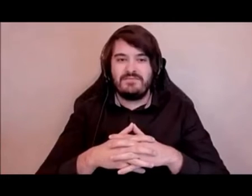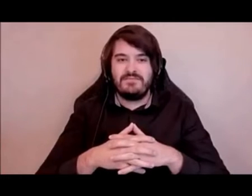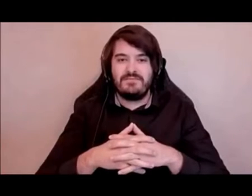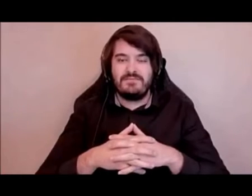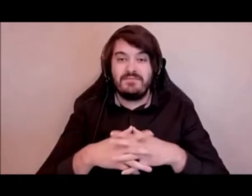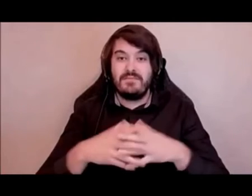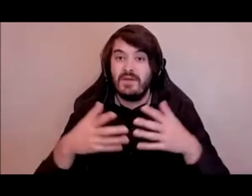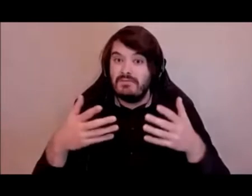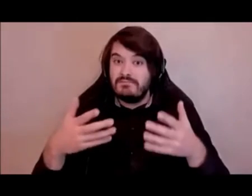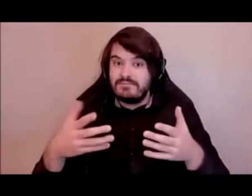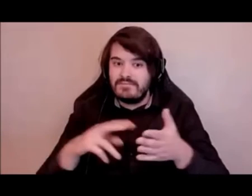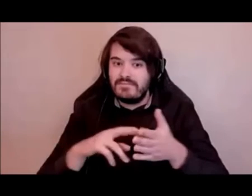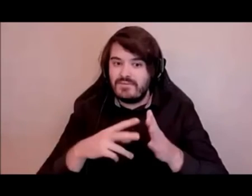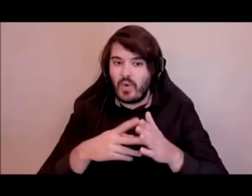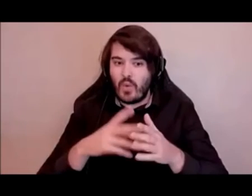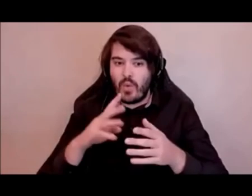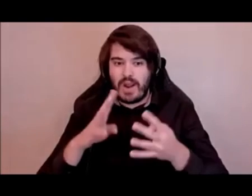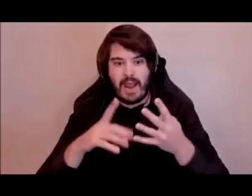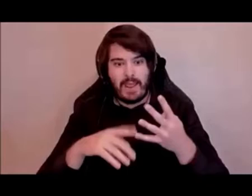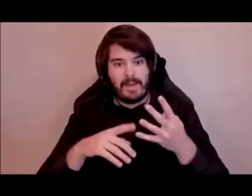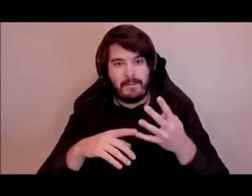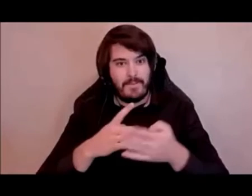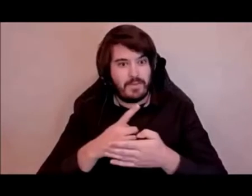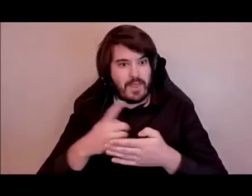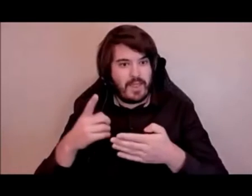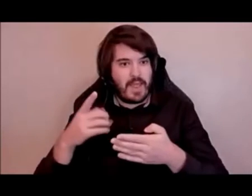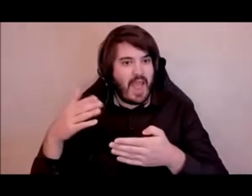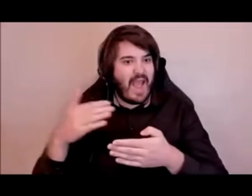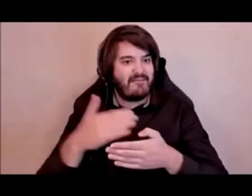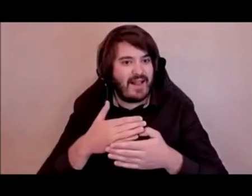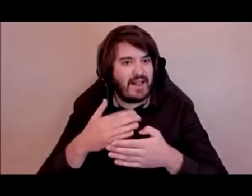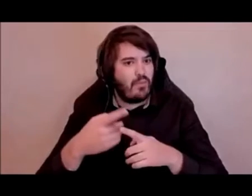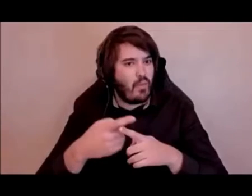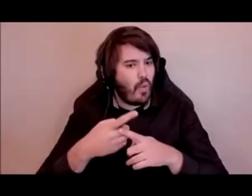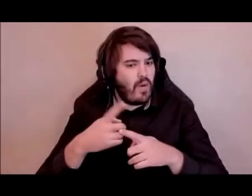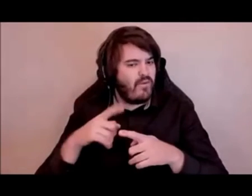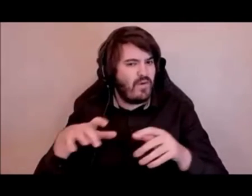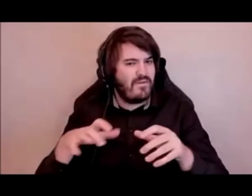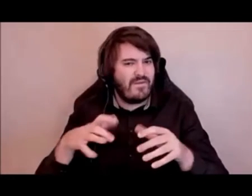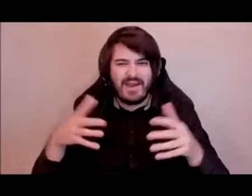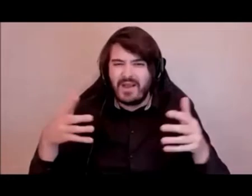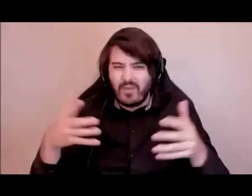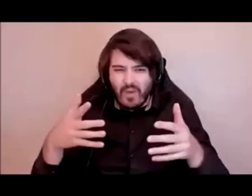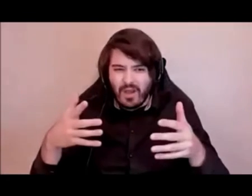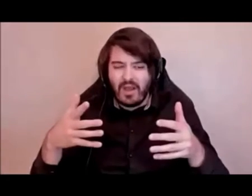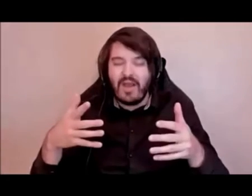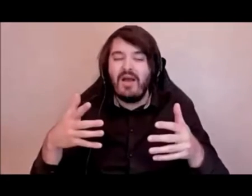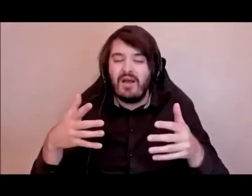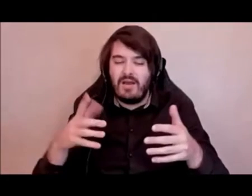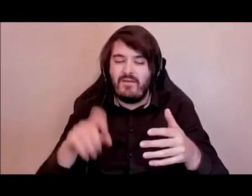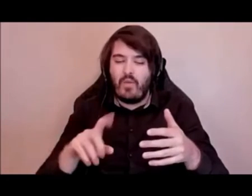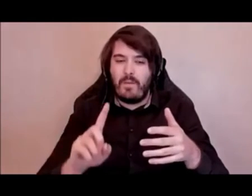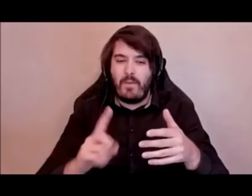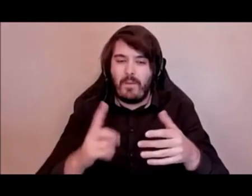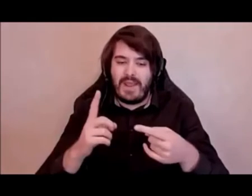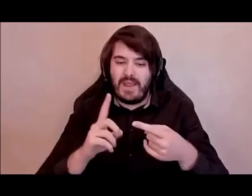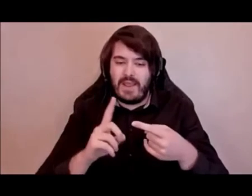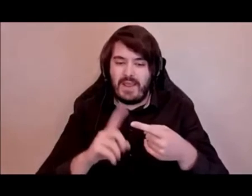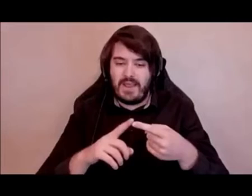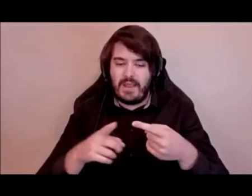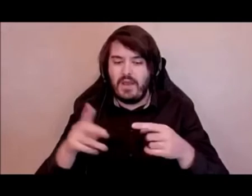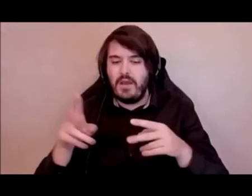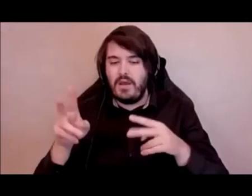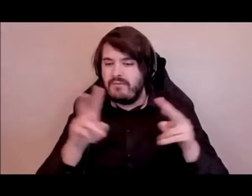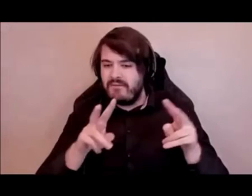Donc, à la 4e semaine d'avril, qu'est-ce qu'on va devoir faire? Nous allons, premièrement, vérifier que